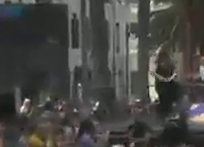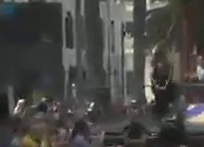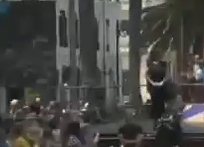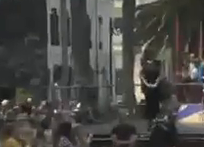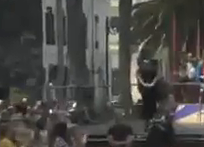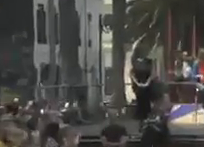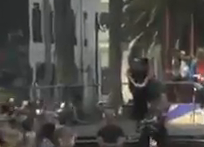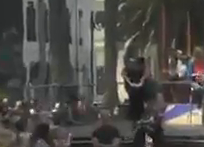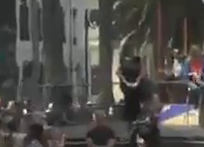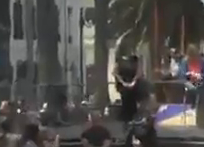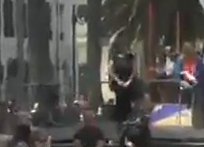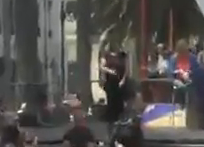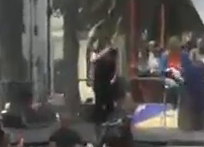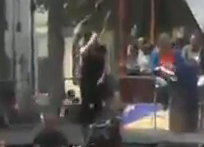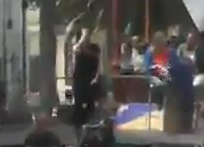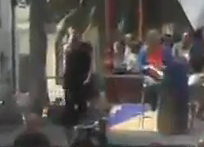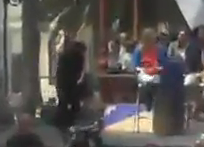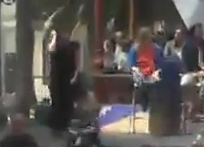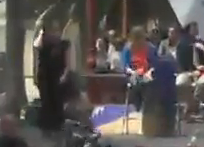Y